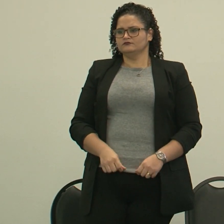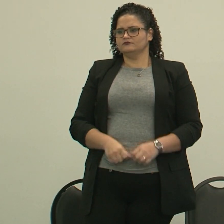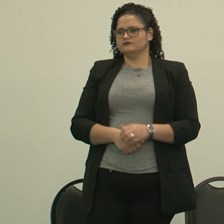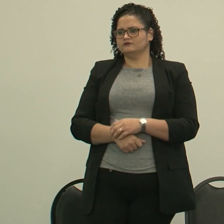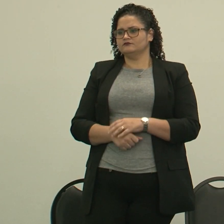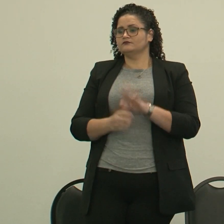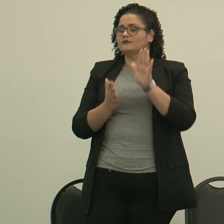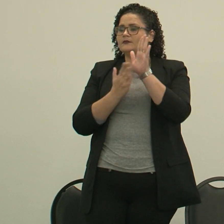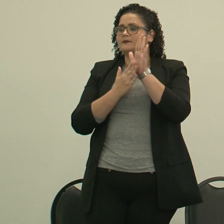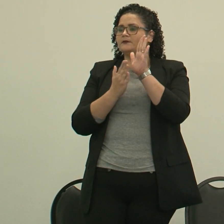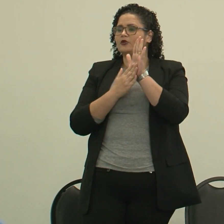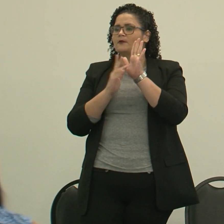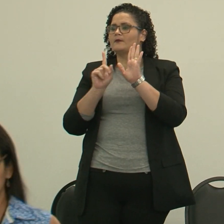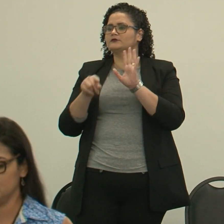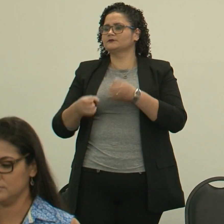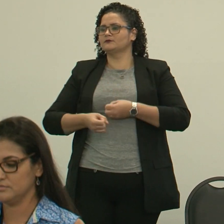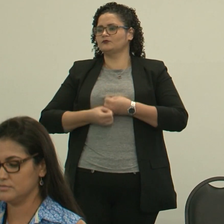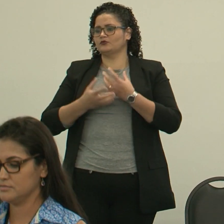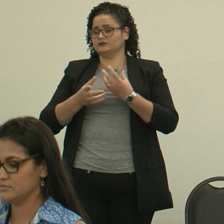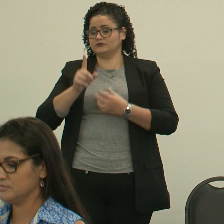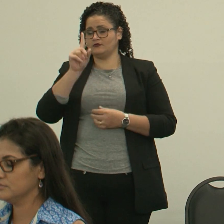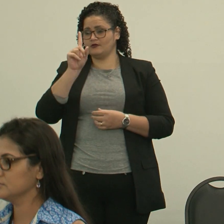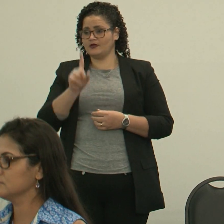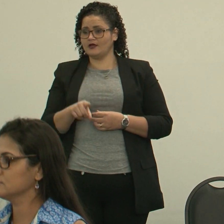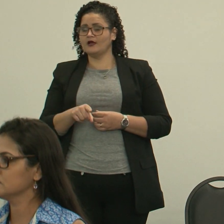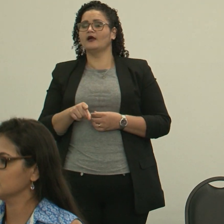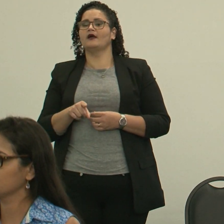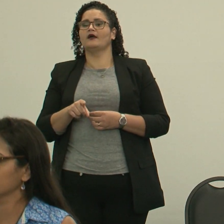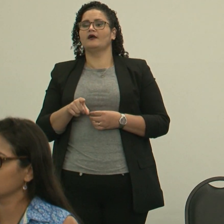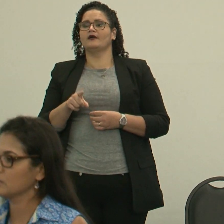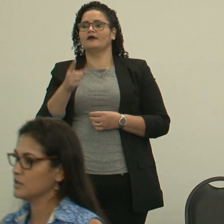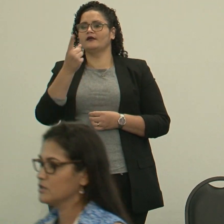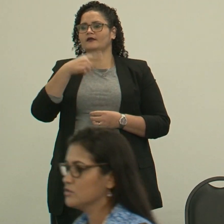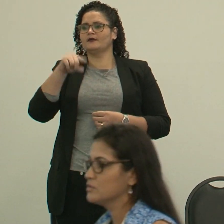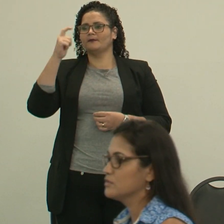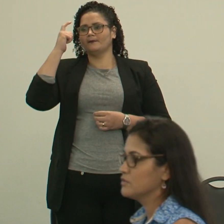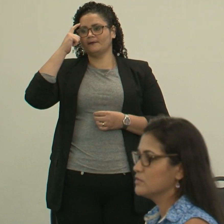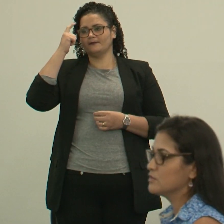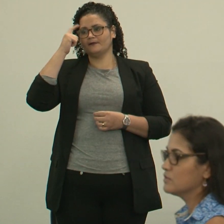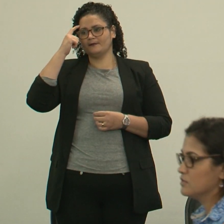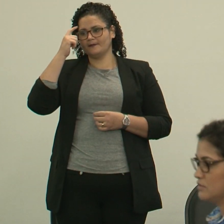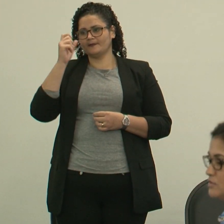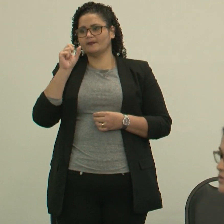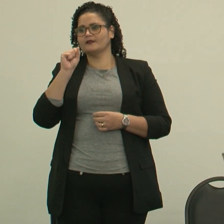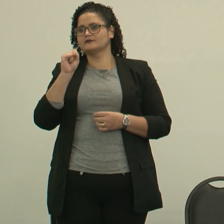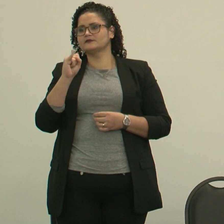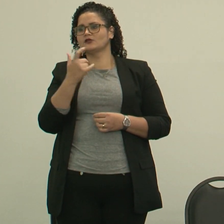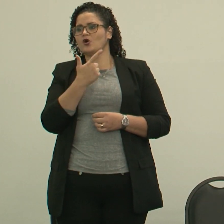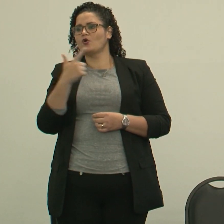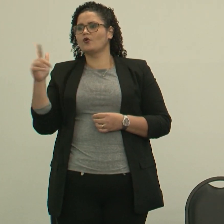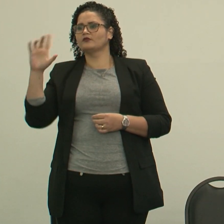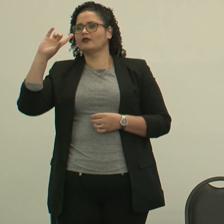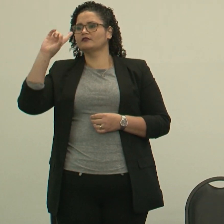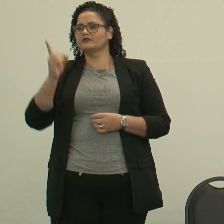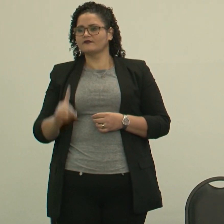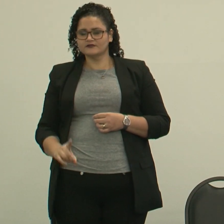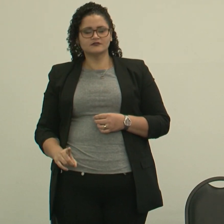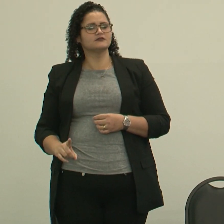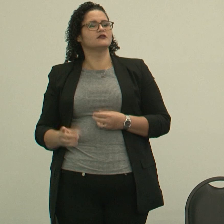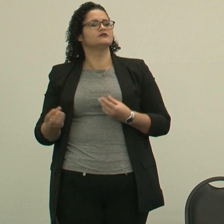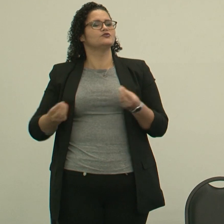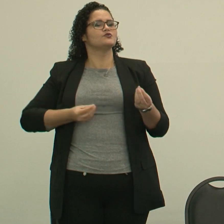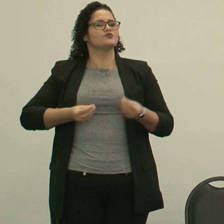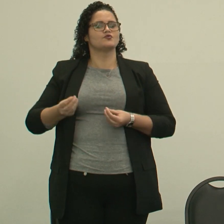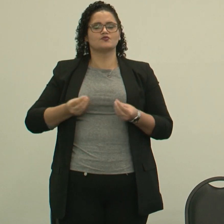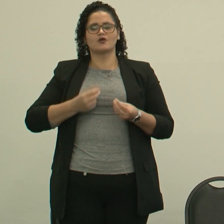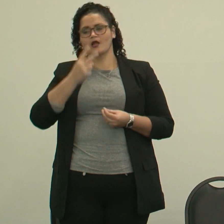A nossa proposta de produção era justamente eles pensarem nisso se fossem outras deficiências. E se fossem outras